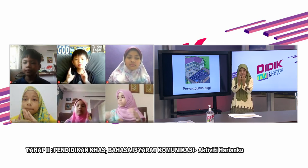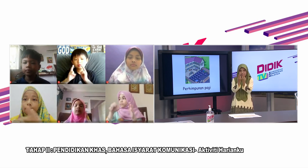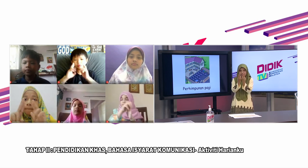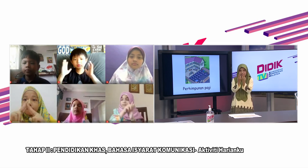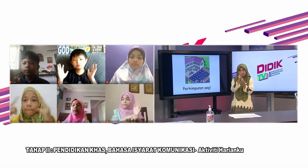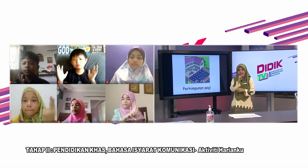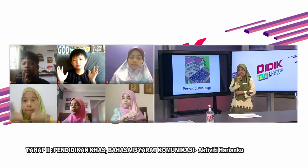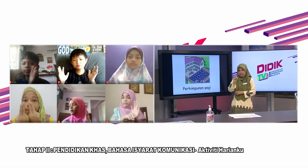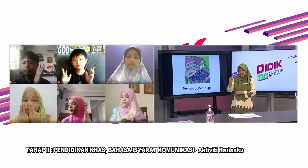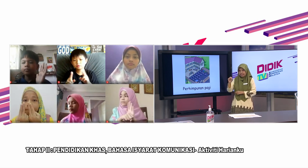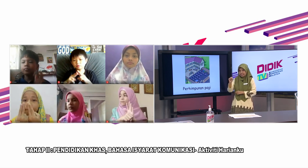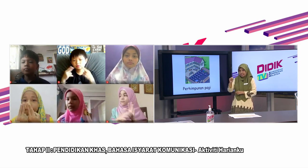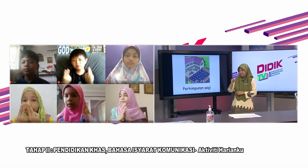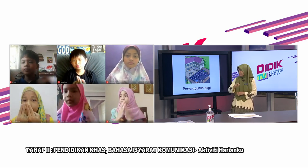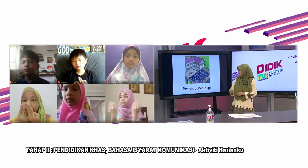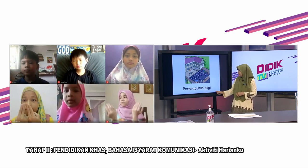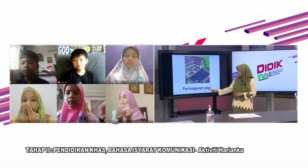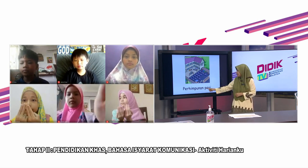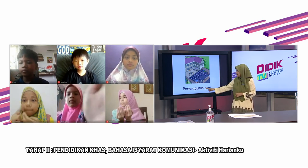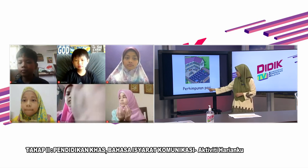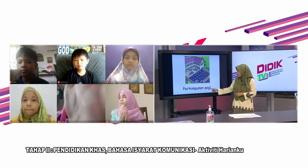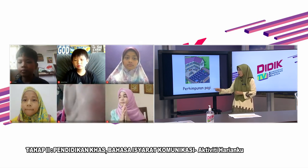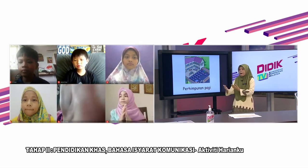himpun nan